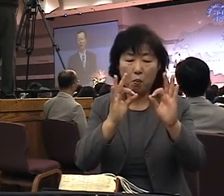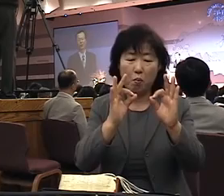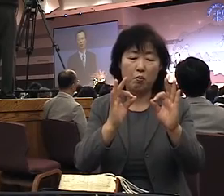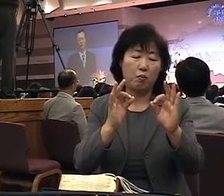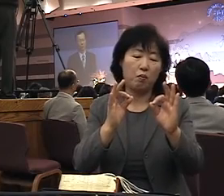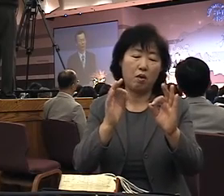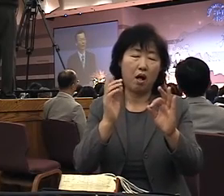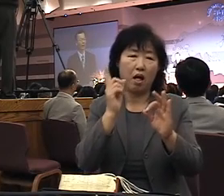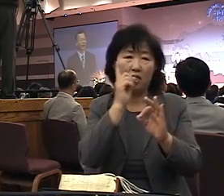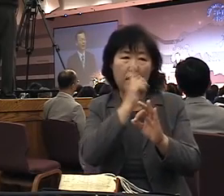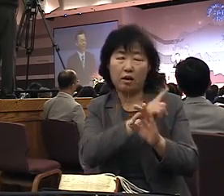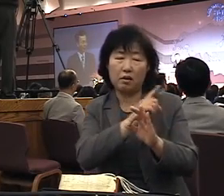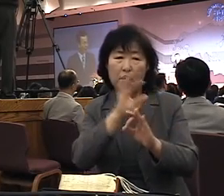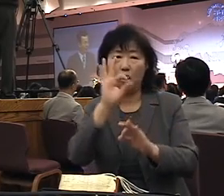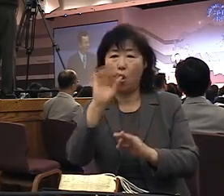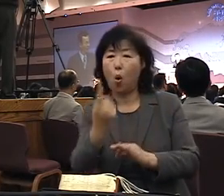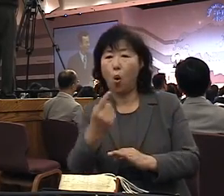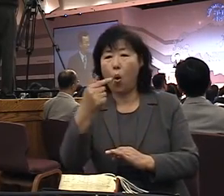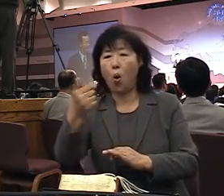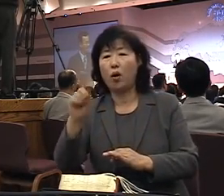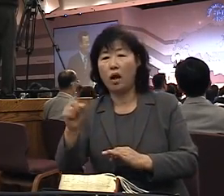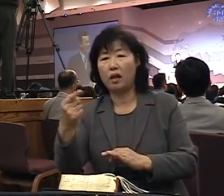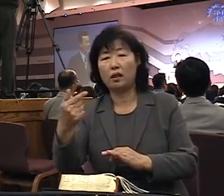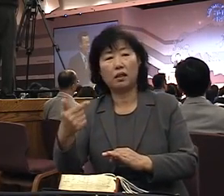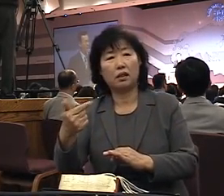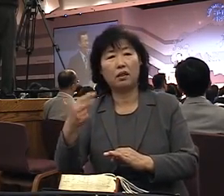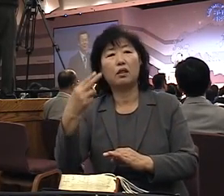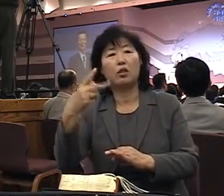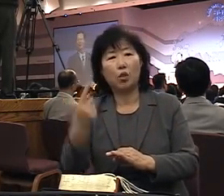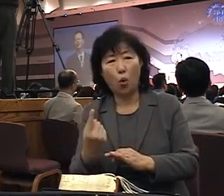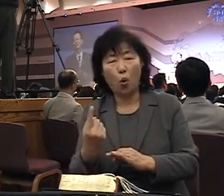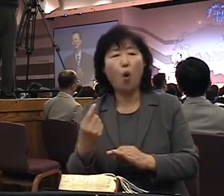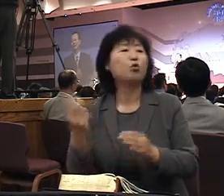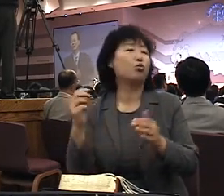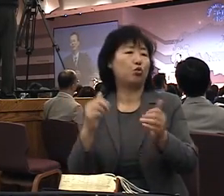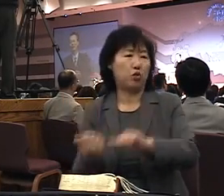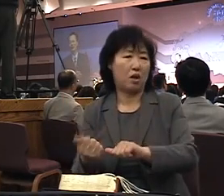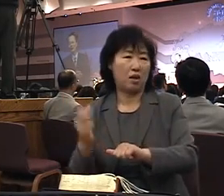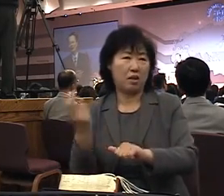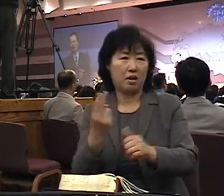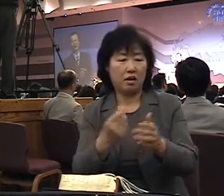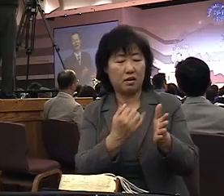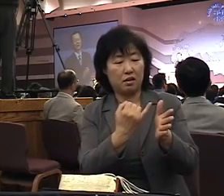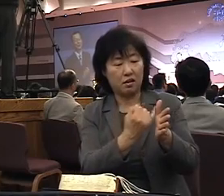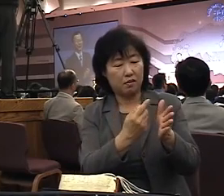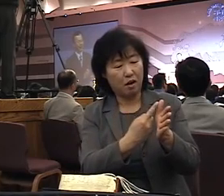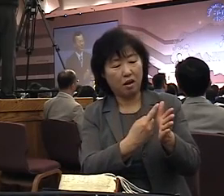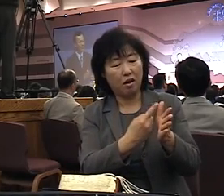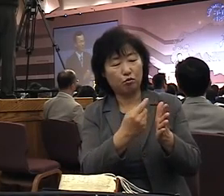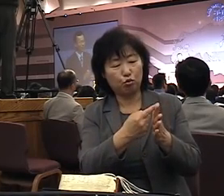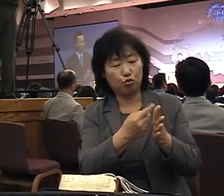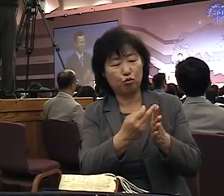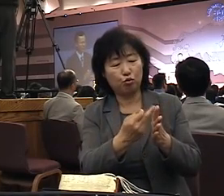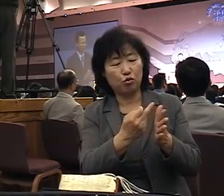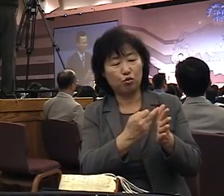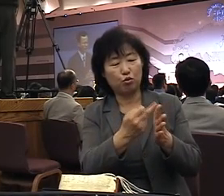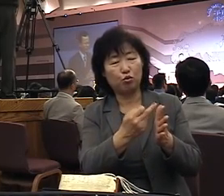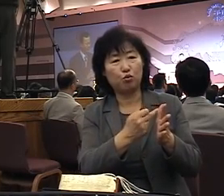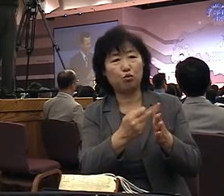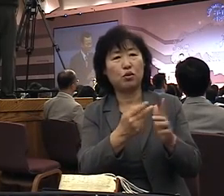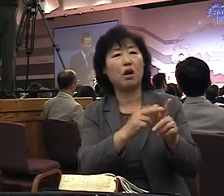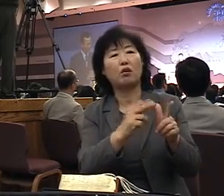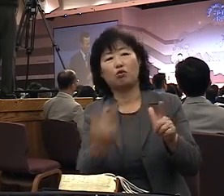오난도 죽게 되고 맙니다. 저는 사실 이 말씀을 지금까지 대했을 때, 접했을